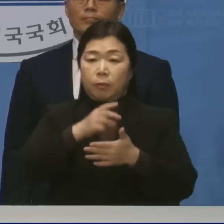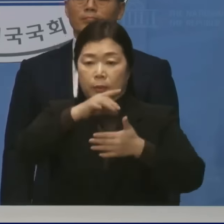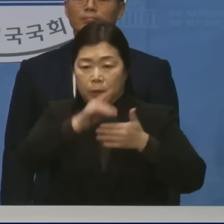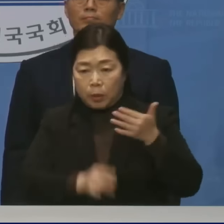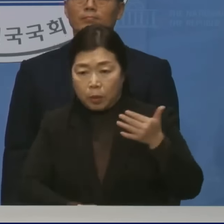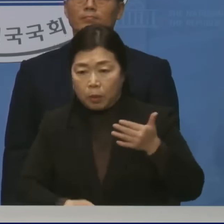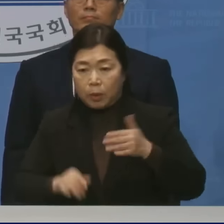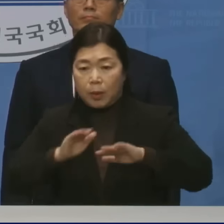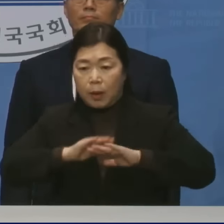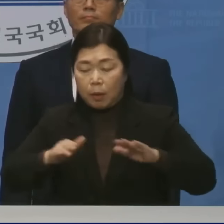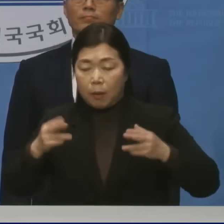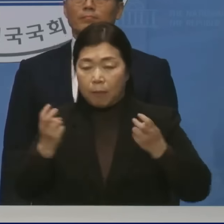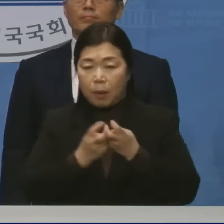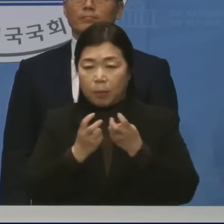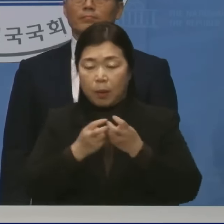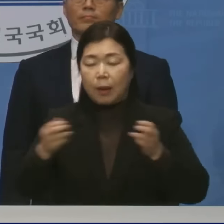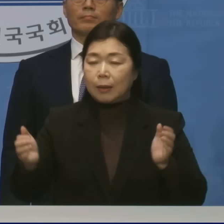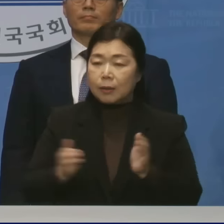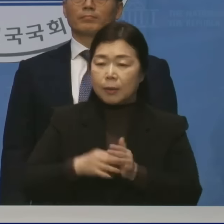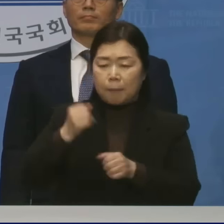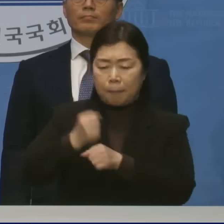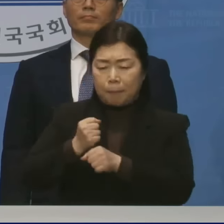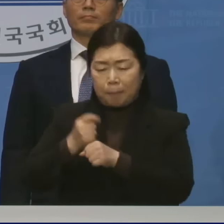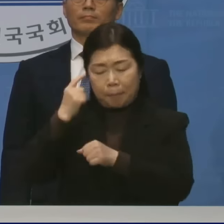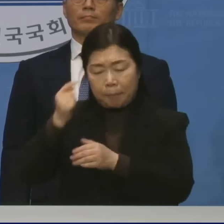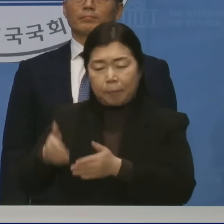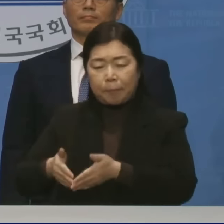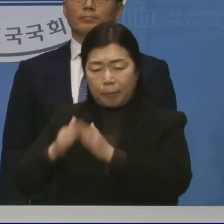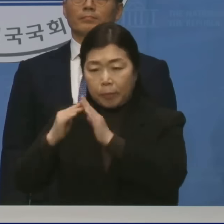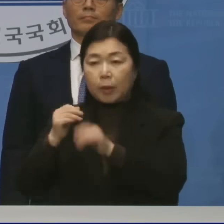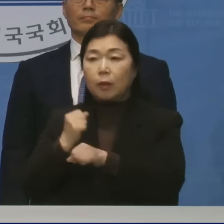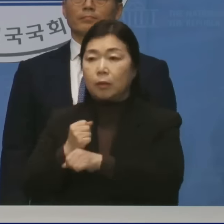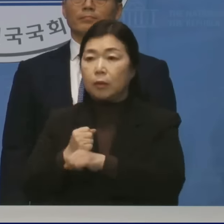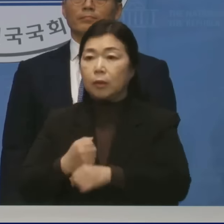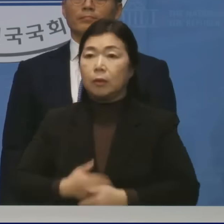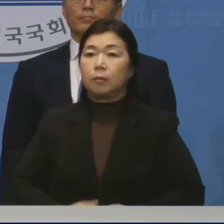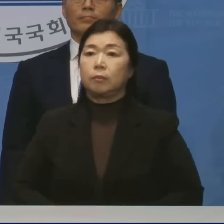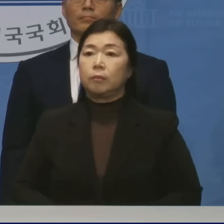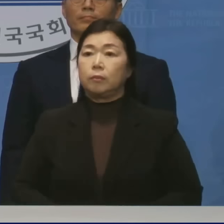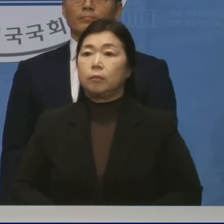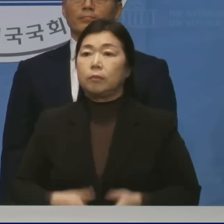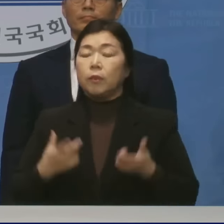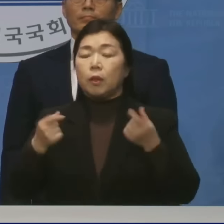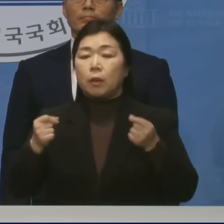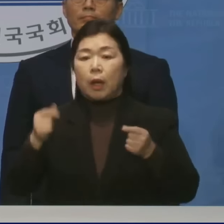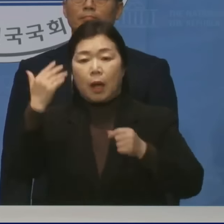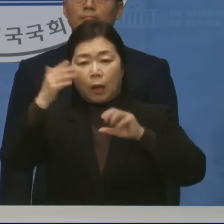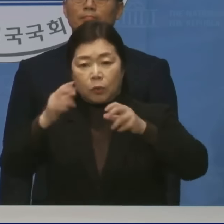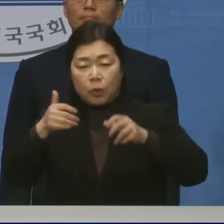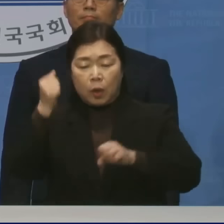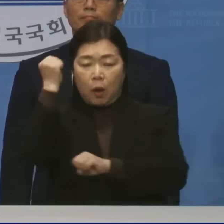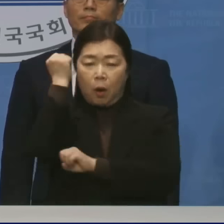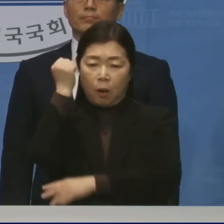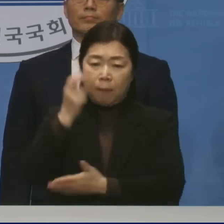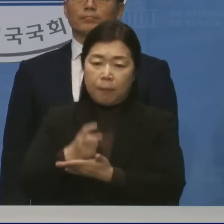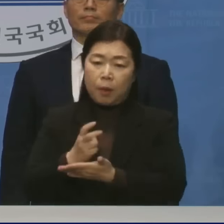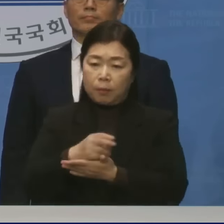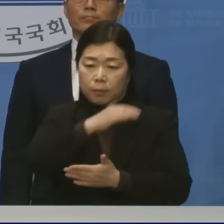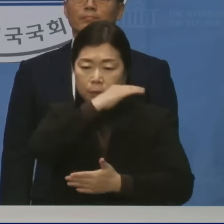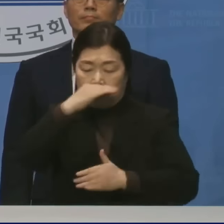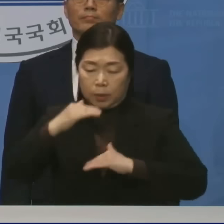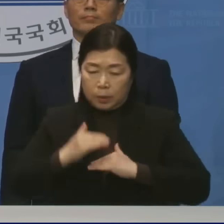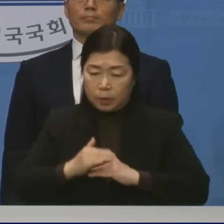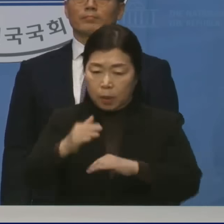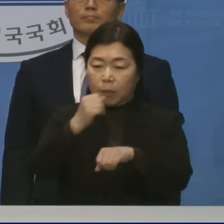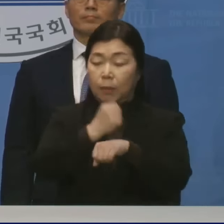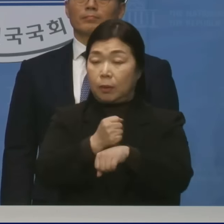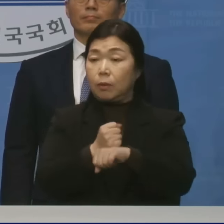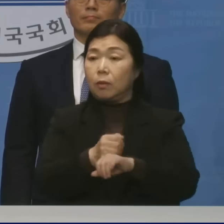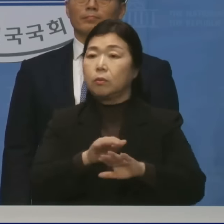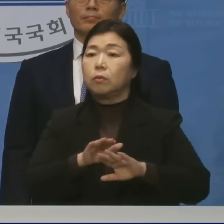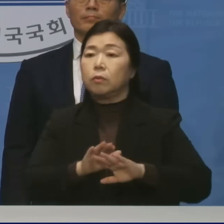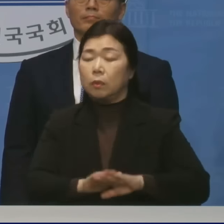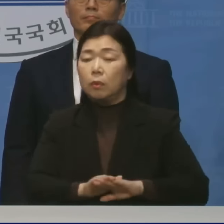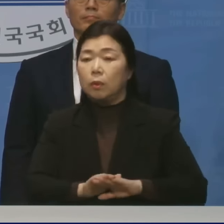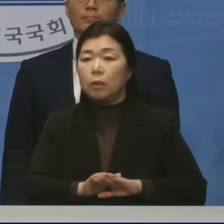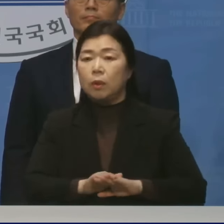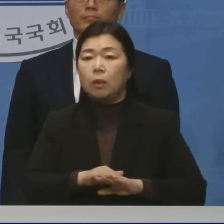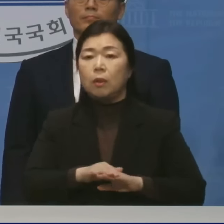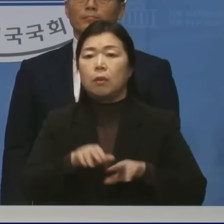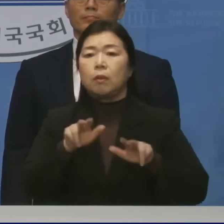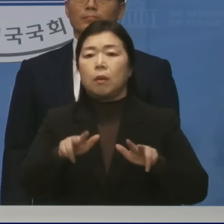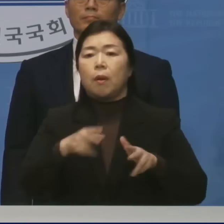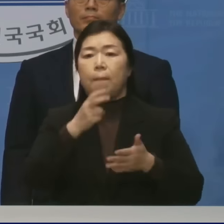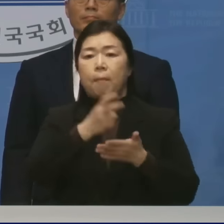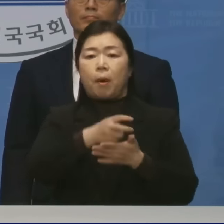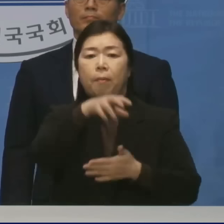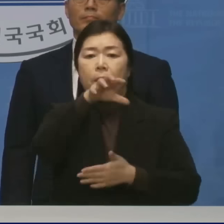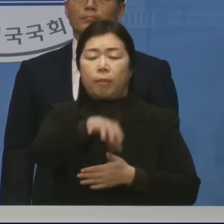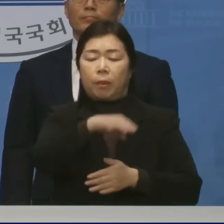대응 방안도 수립해 나갈 것입니다. 그렇게 대한민국 헌법 질서를 수호하고 무너진